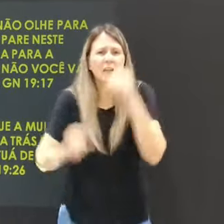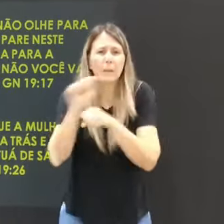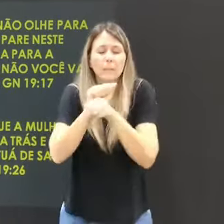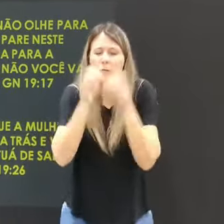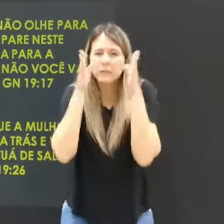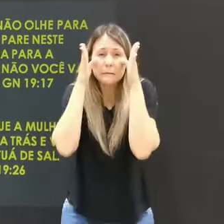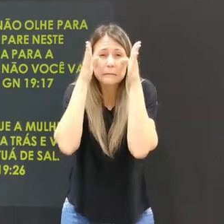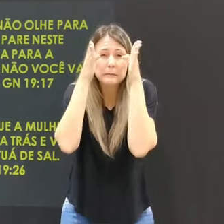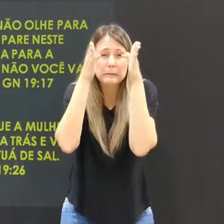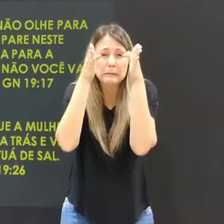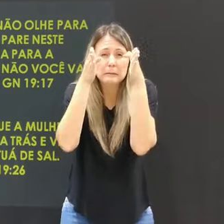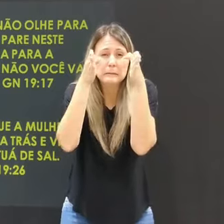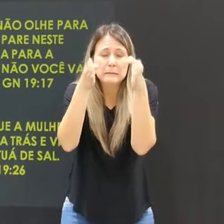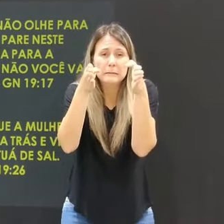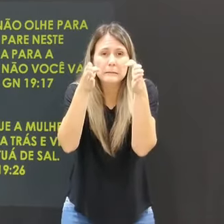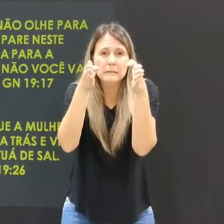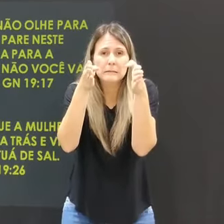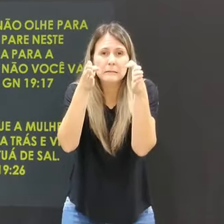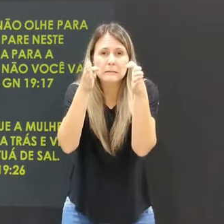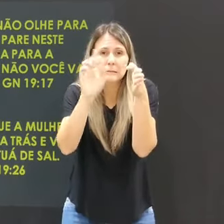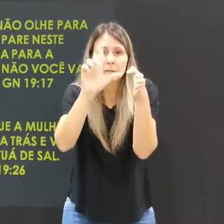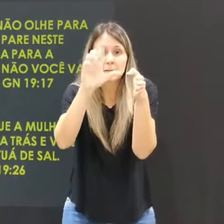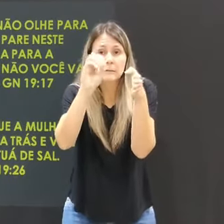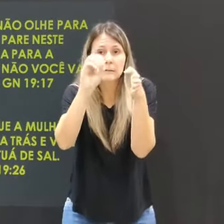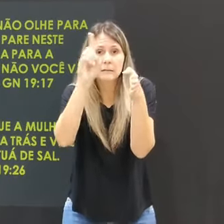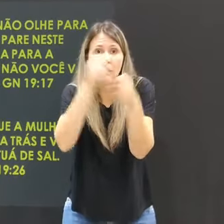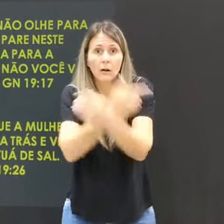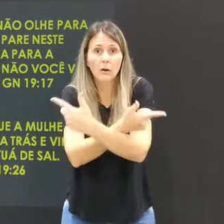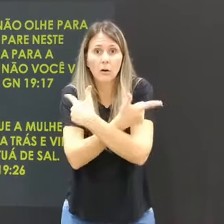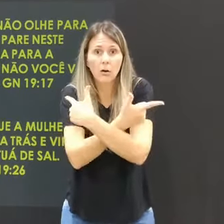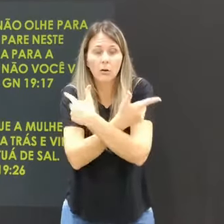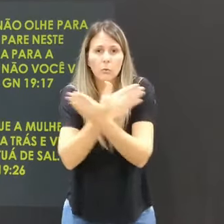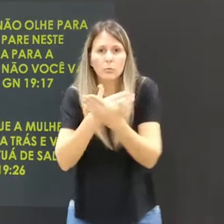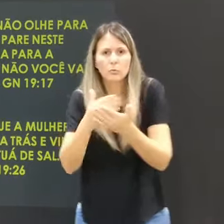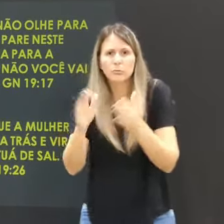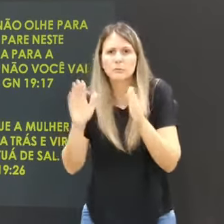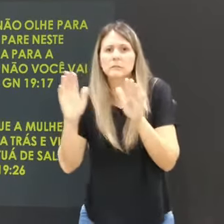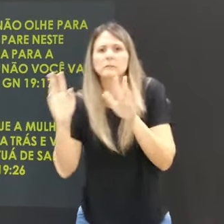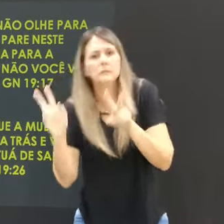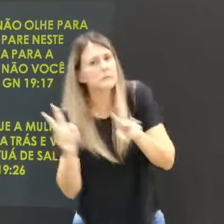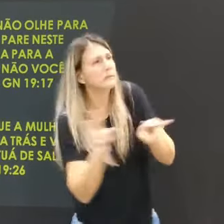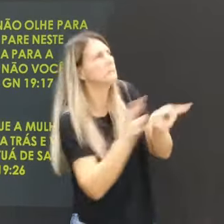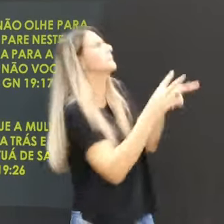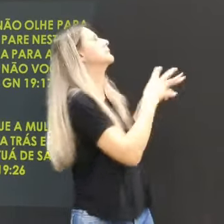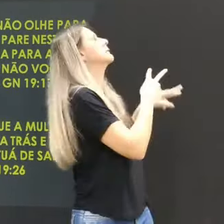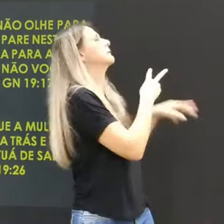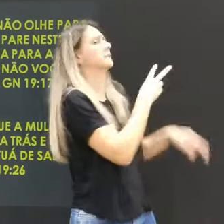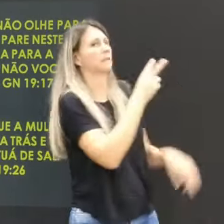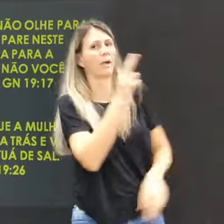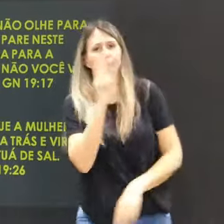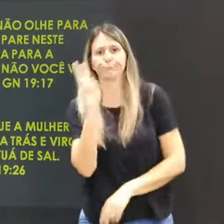acontecido, em obediência ao anjo. Ló e sua família foram, mas de repente